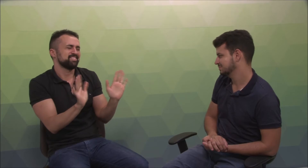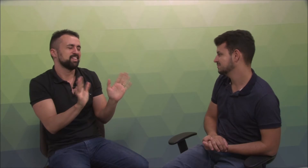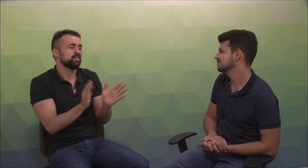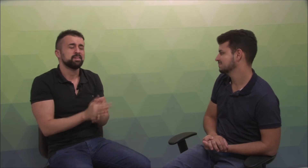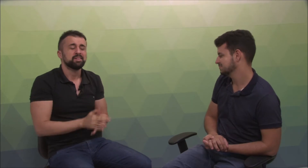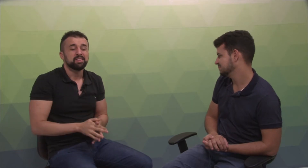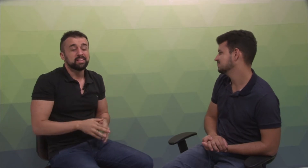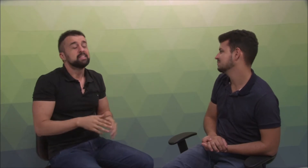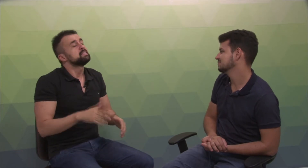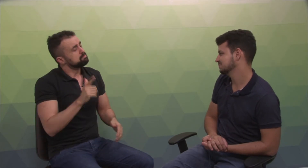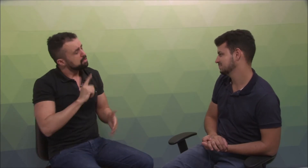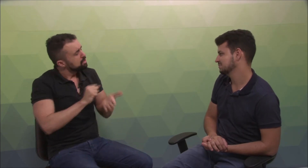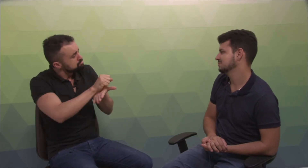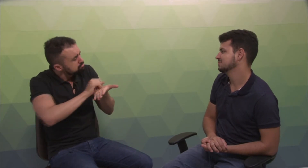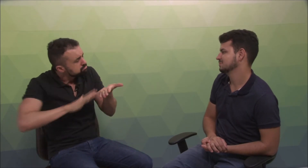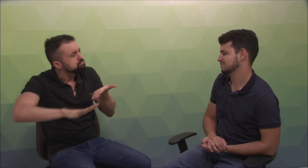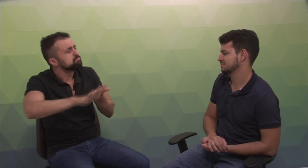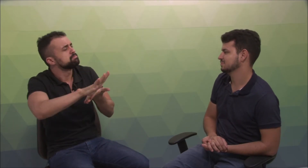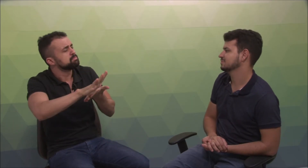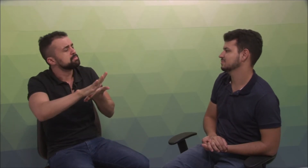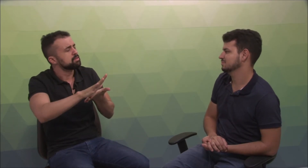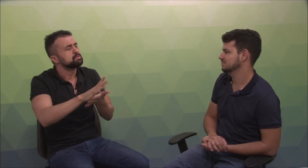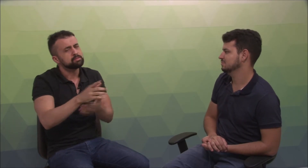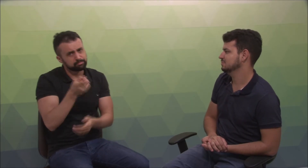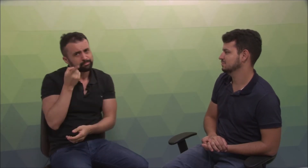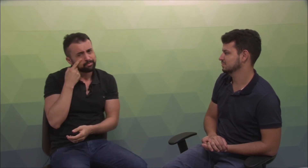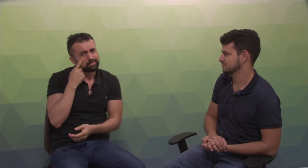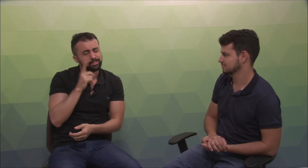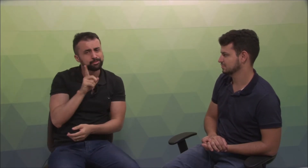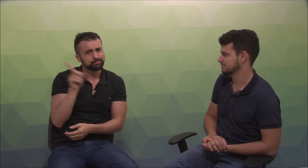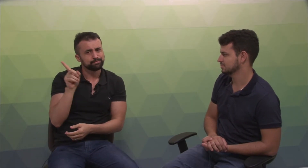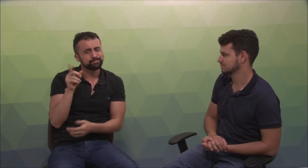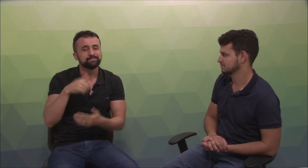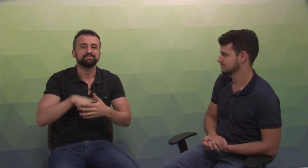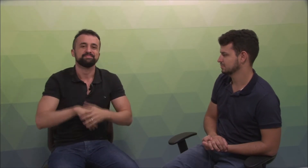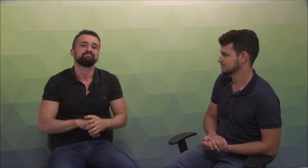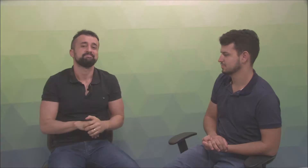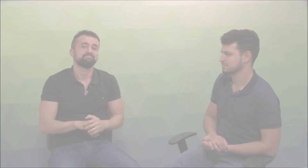sinais. Mas isso não é verdade. Vejam só.